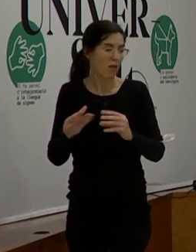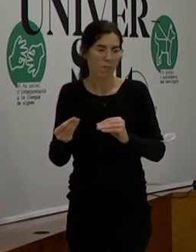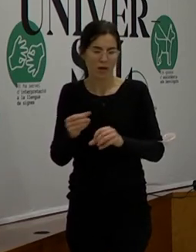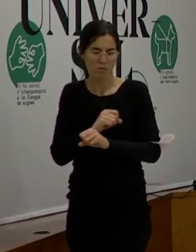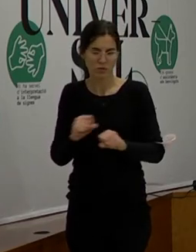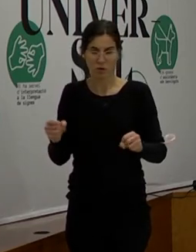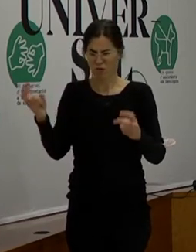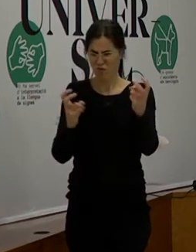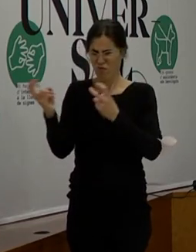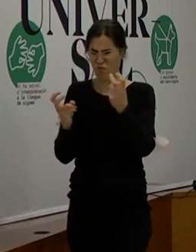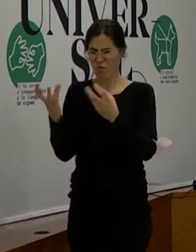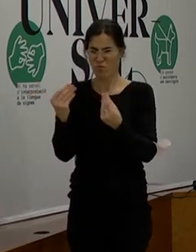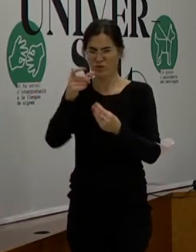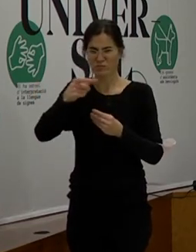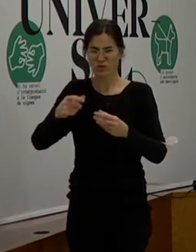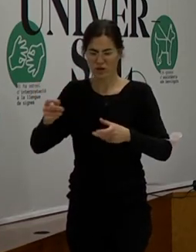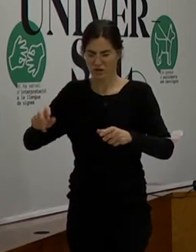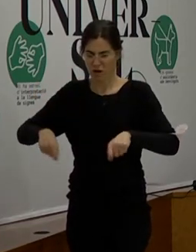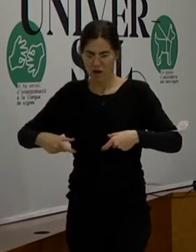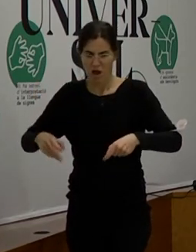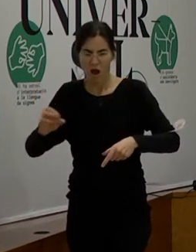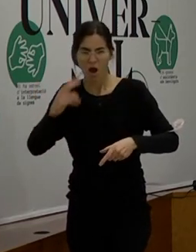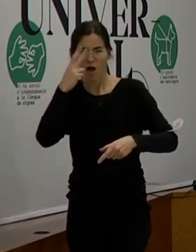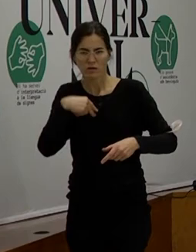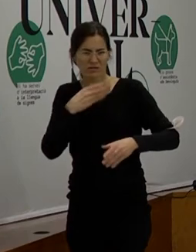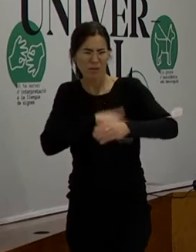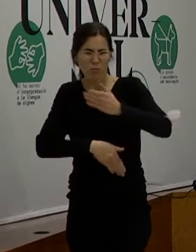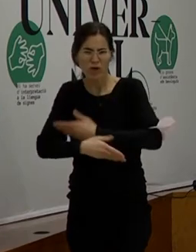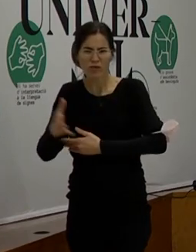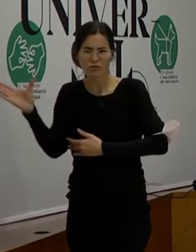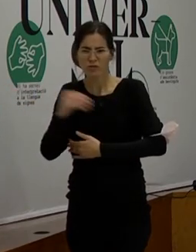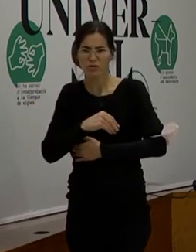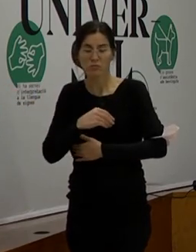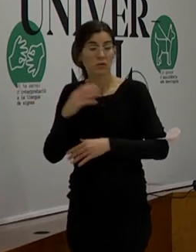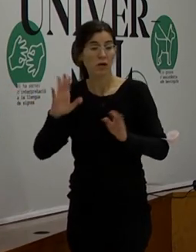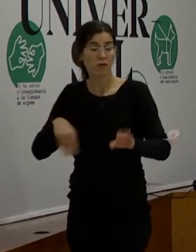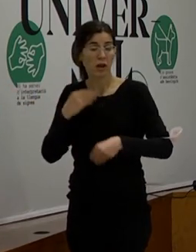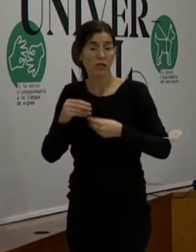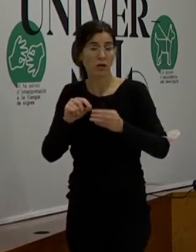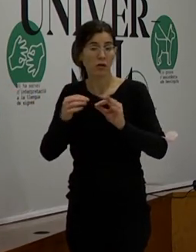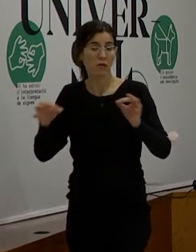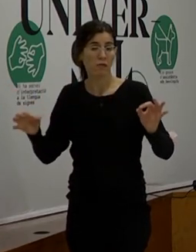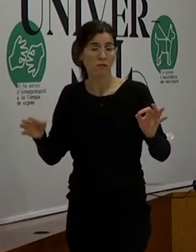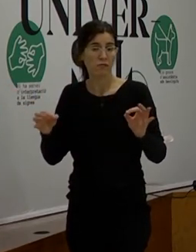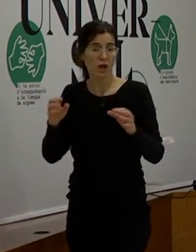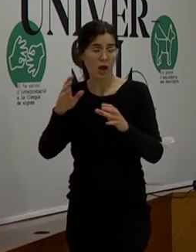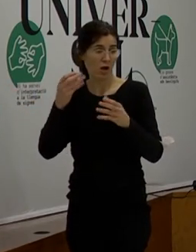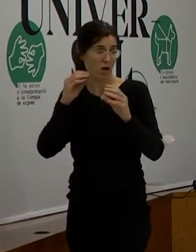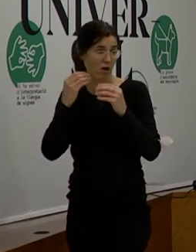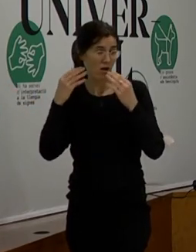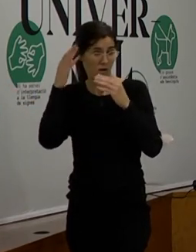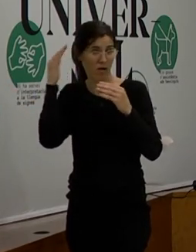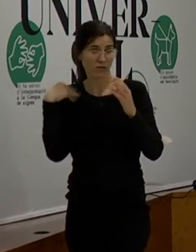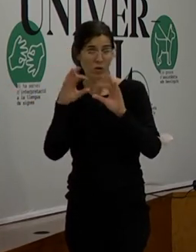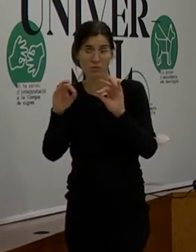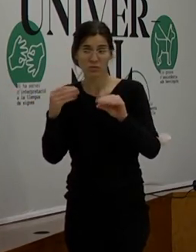que venen no sé quanta gent amb cadires i secs i amputats i de tot. Doncs vam fer la Vila Olímpica perquè van agafar els tinglats, que estava